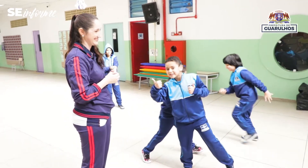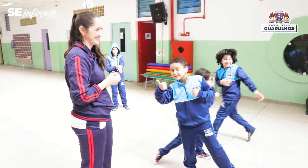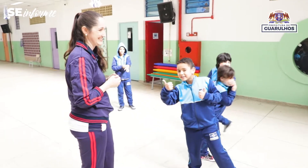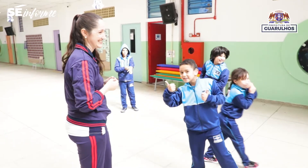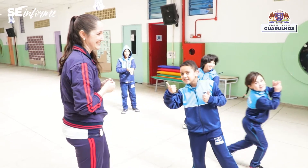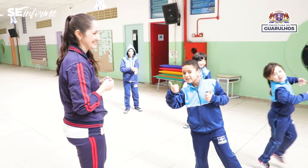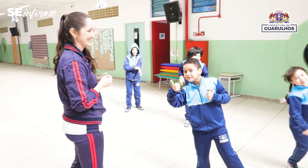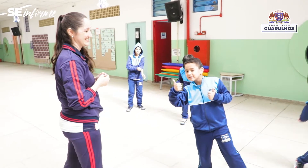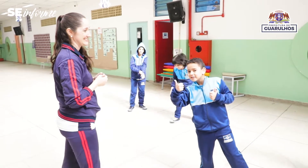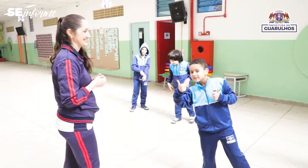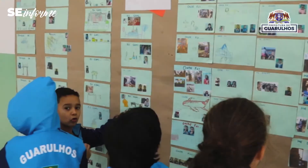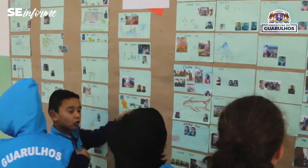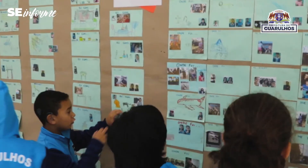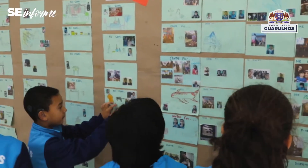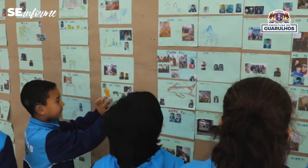Música